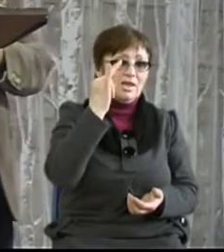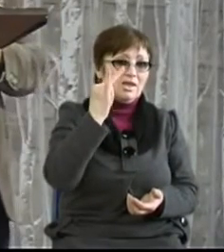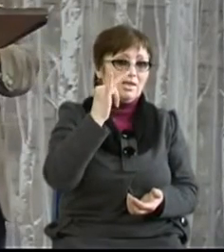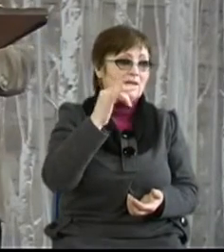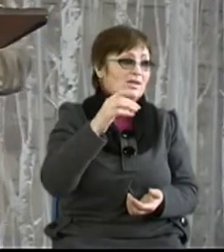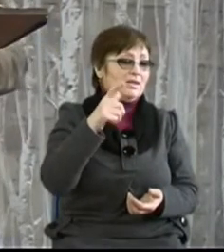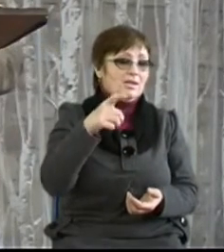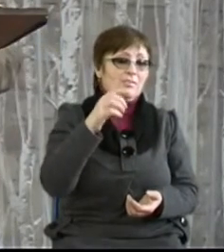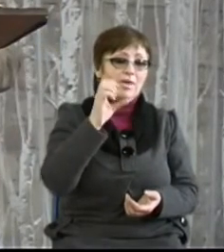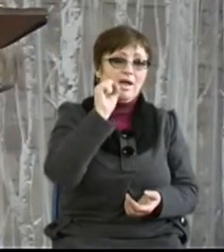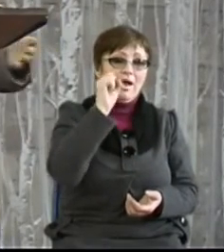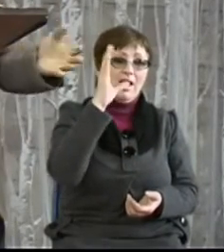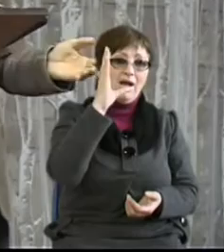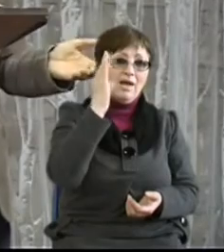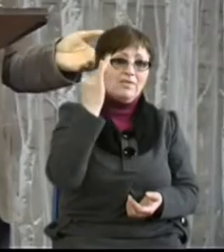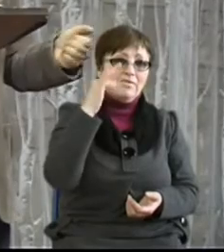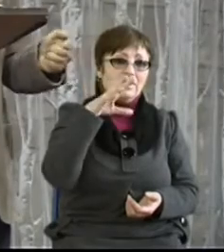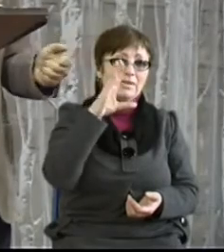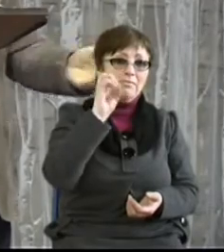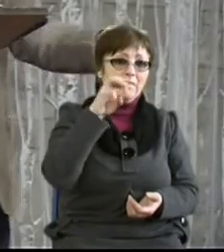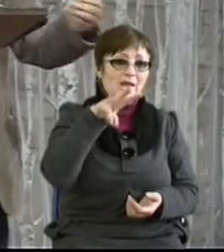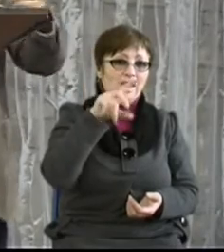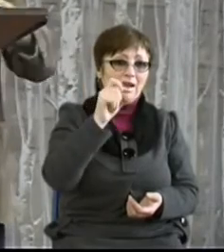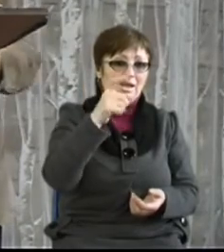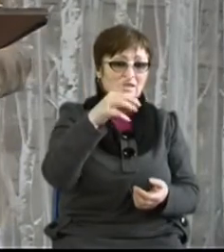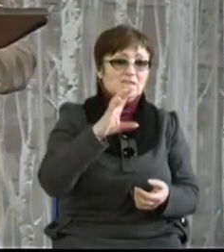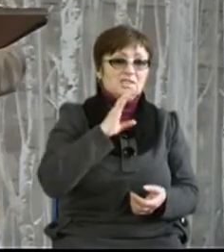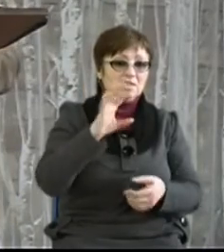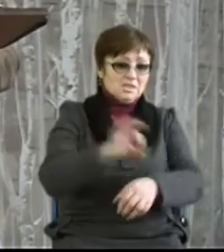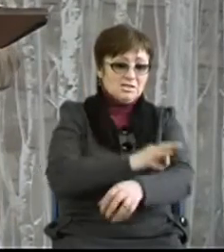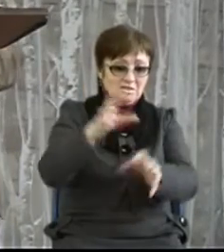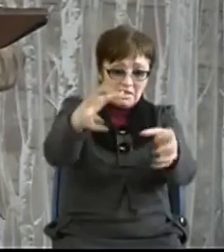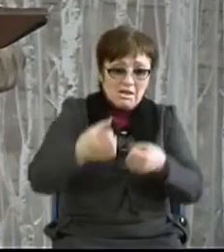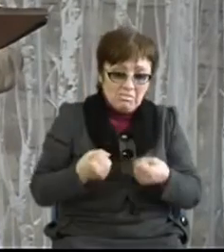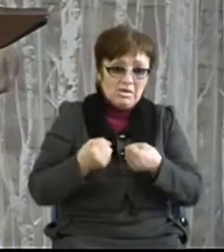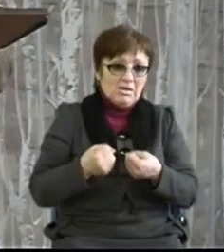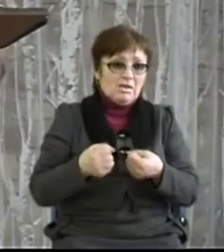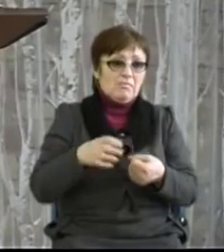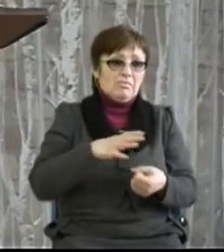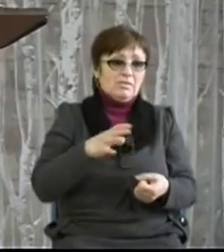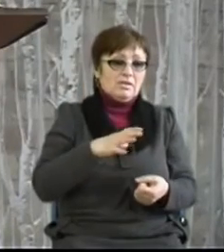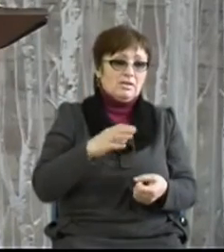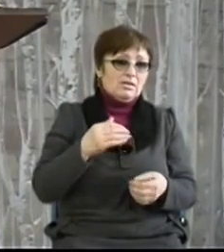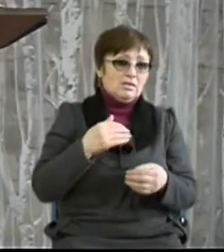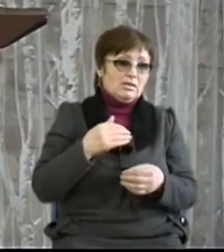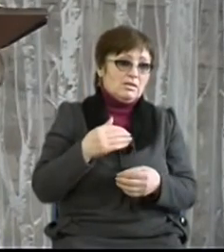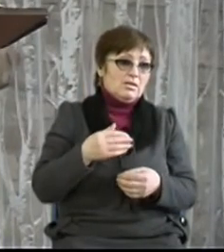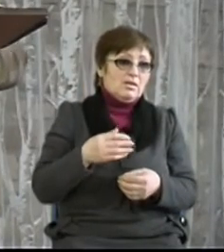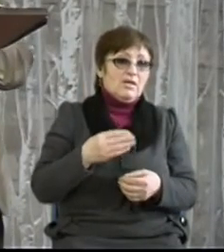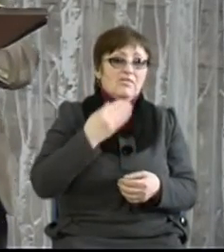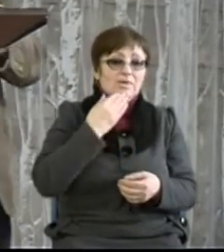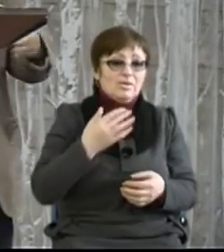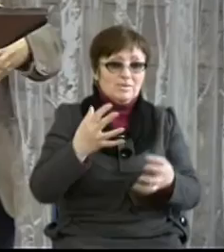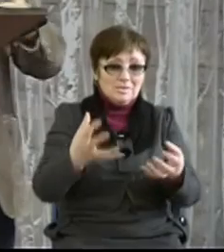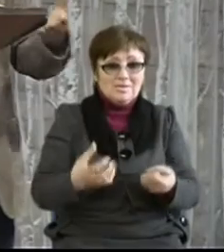Герар, то там Авимелех у него тоже, скажем так, жену Сару забрал, это была, конечно, история гораздо позже, и